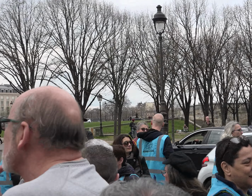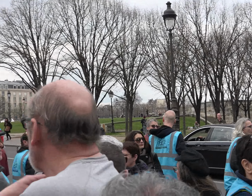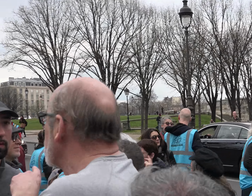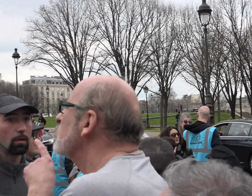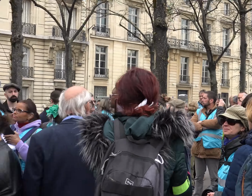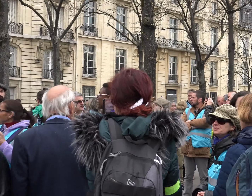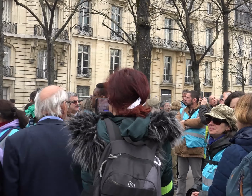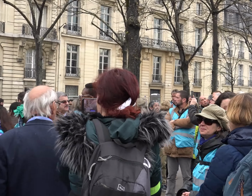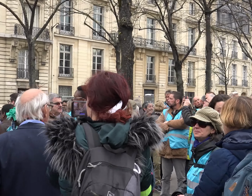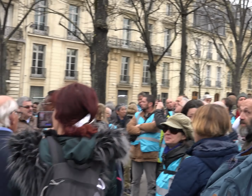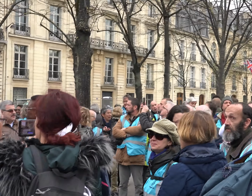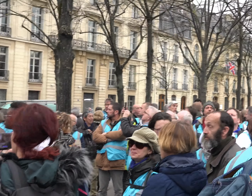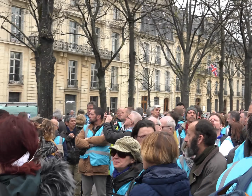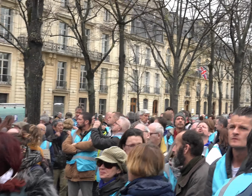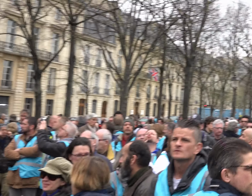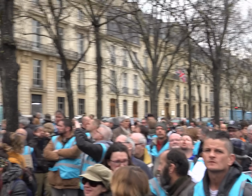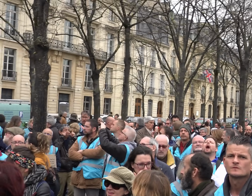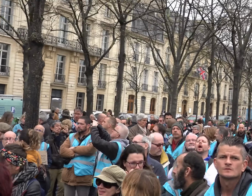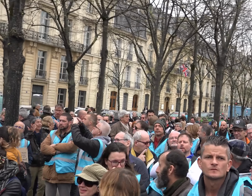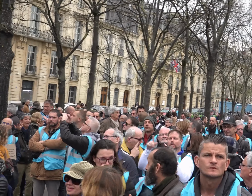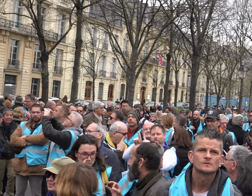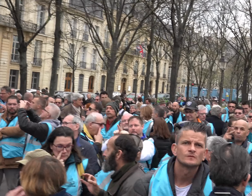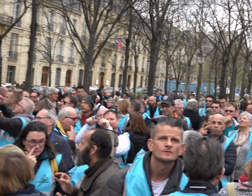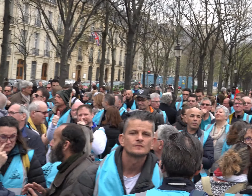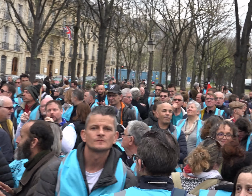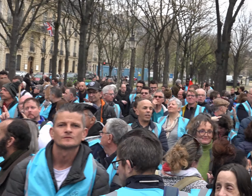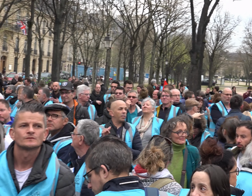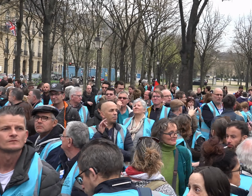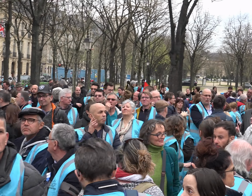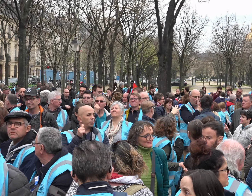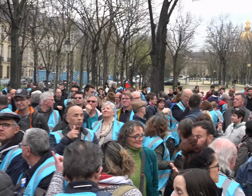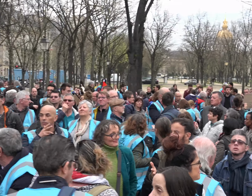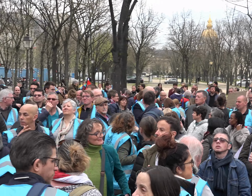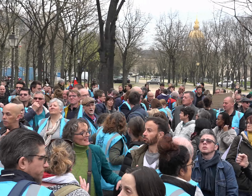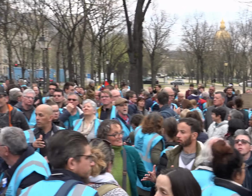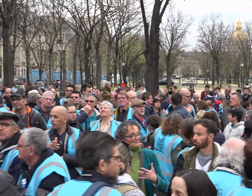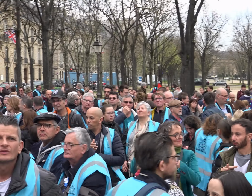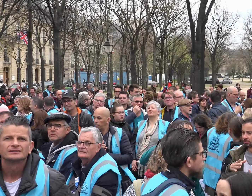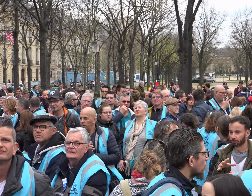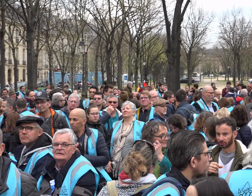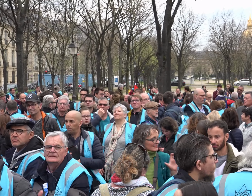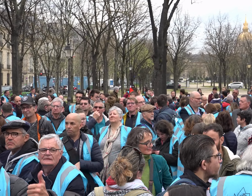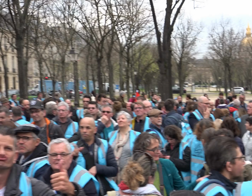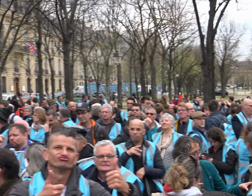C'est bon et à Mick.